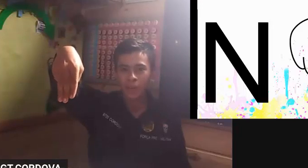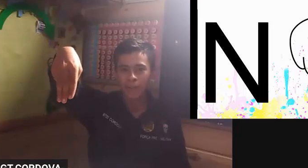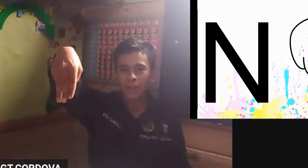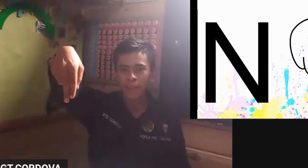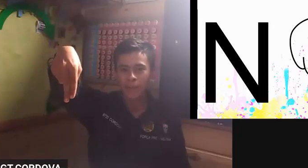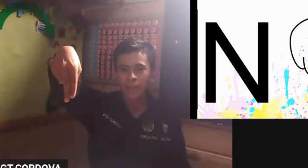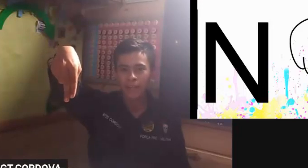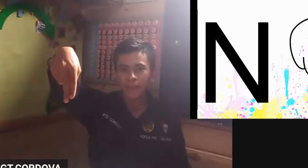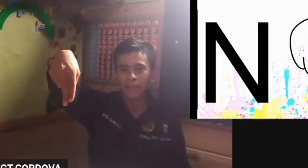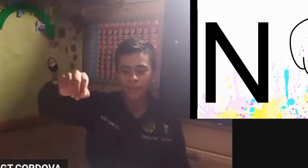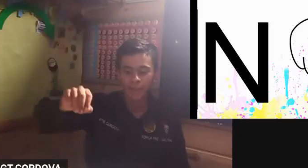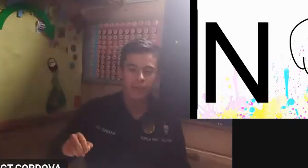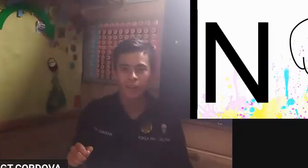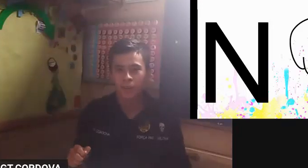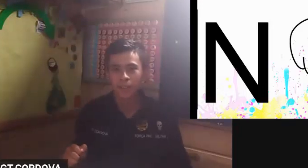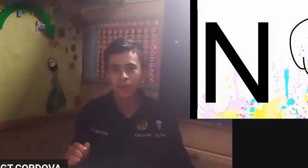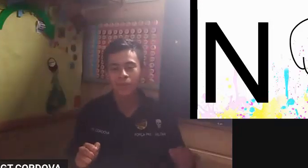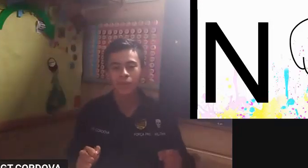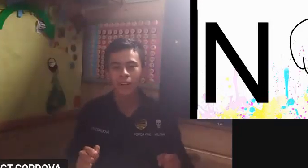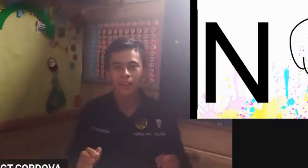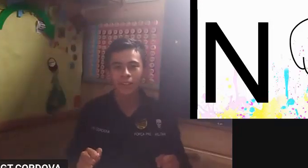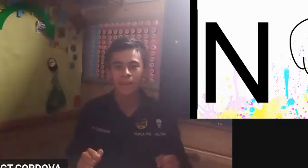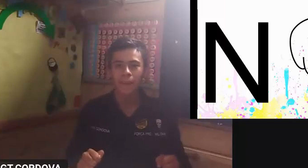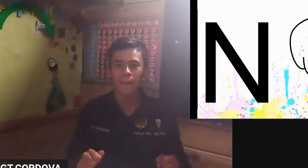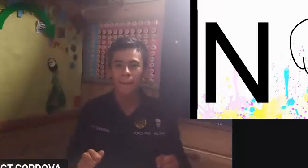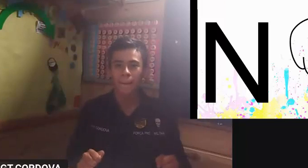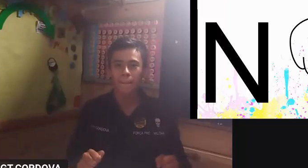M e o N. Nós podemos continuar agora.